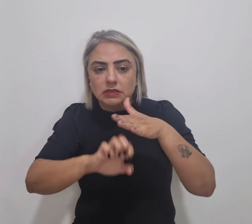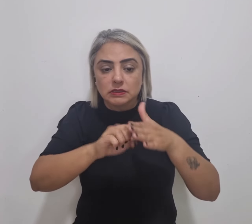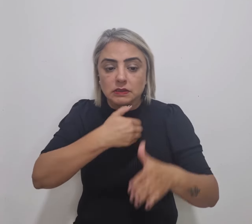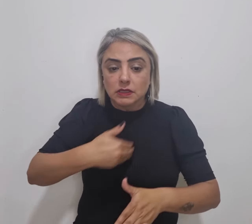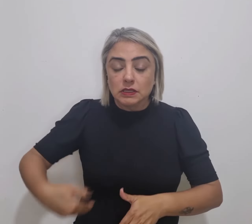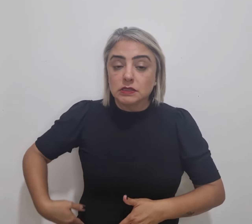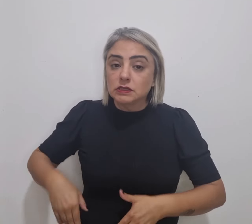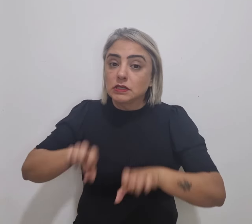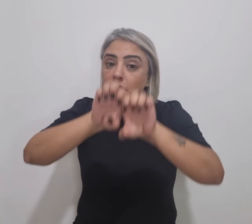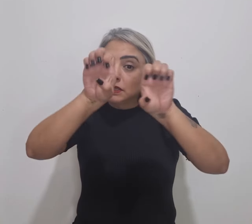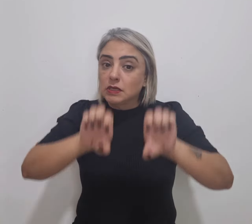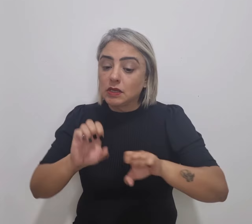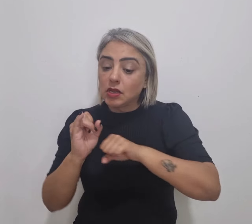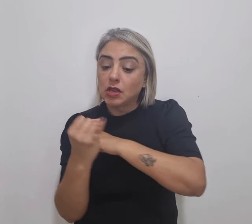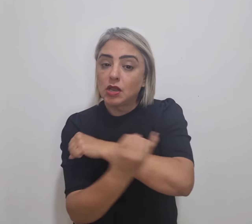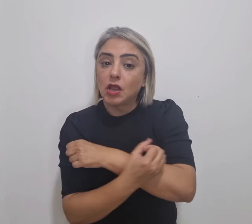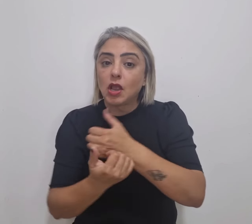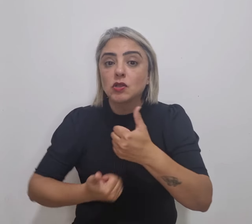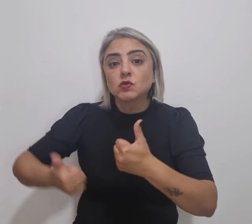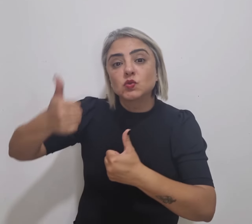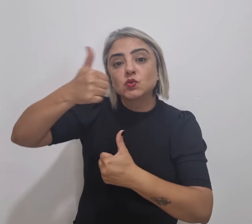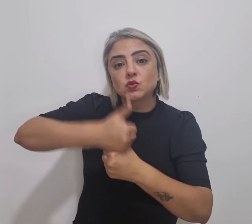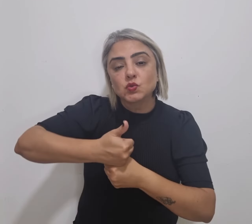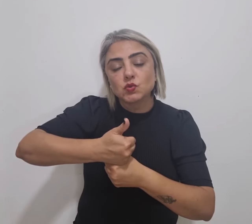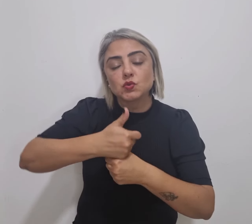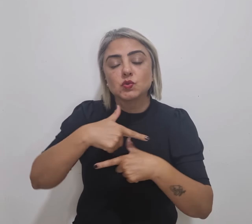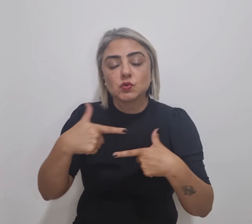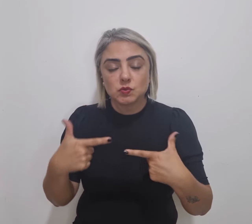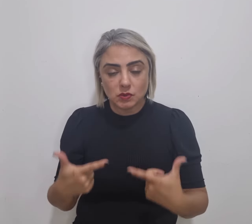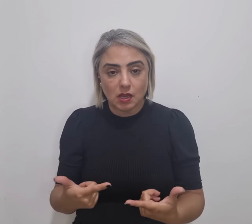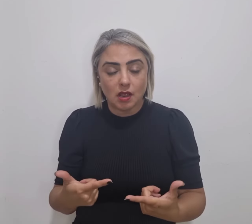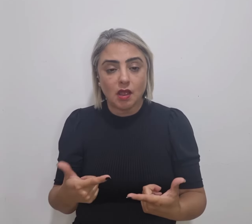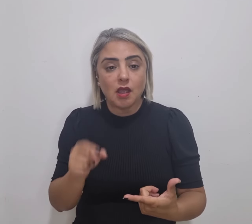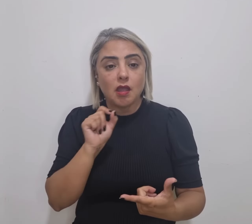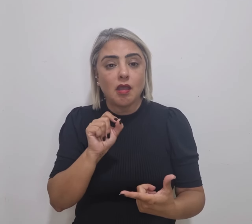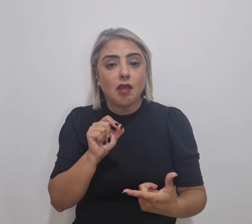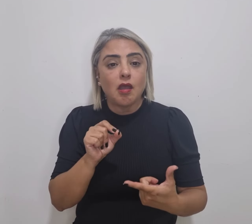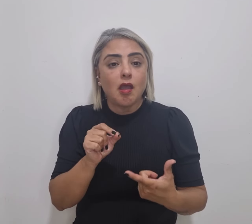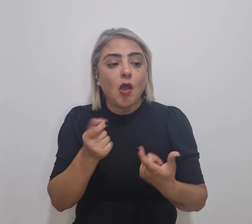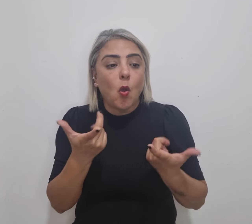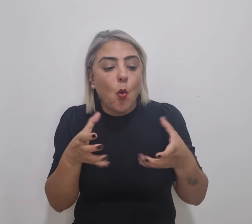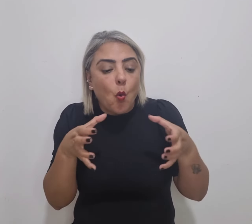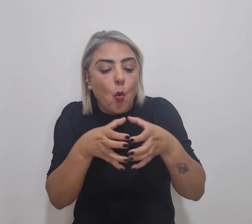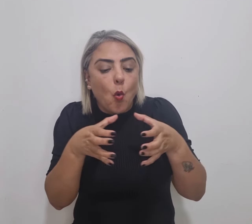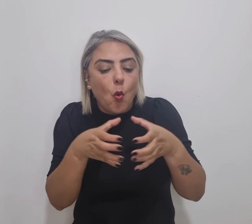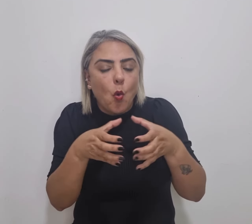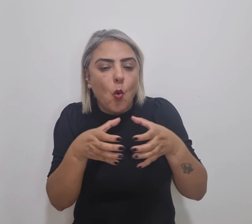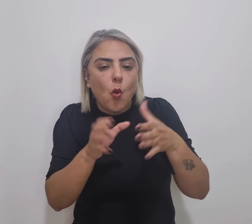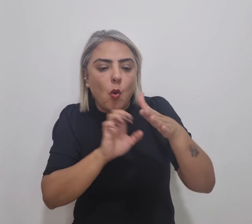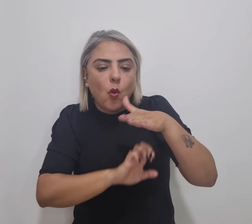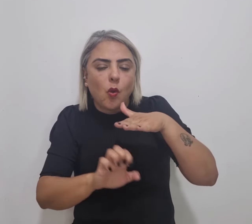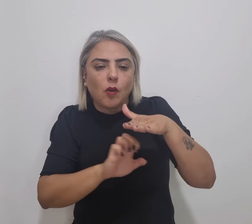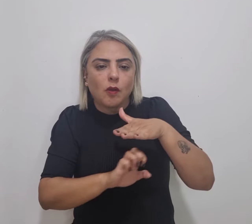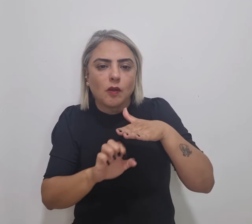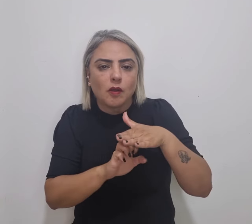infraestrutura substitui, na maior parte dos casos, o monopólio estatal pelo monopólio